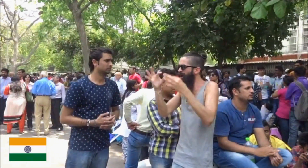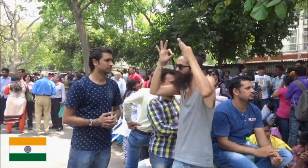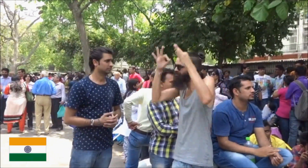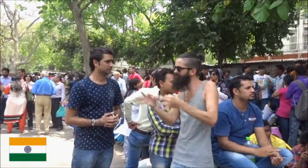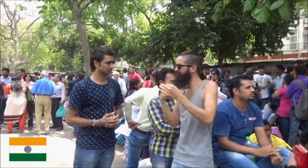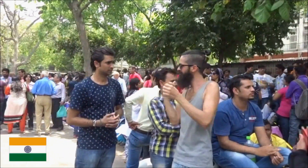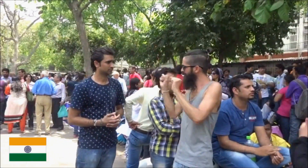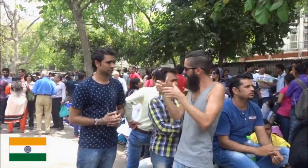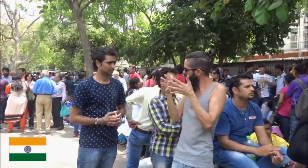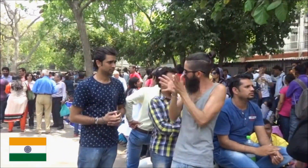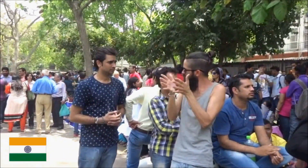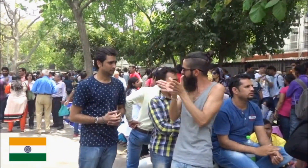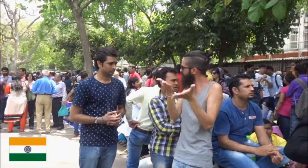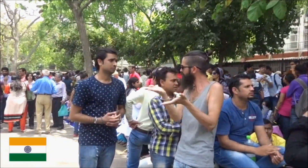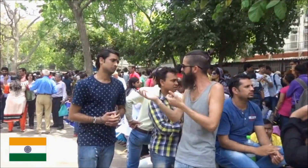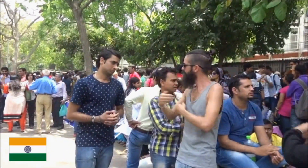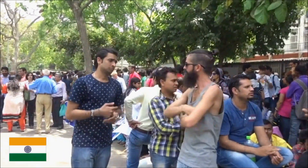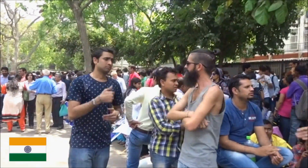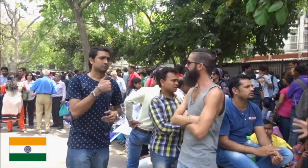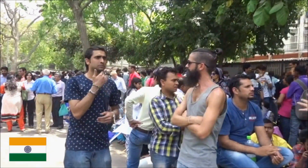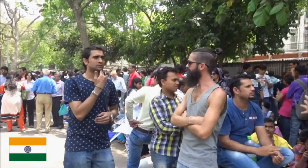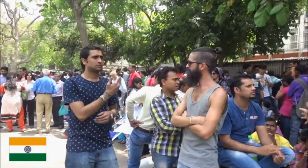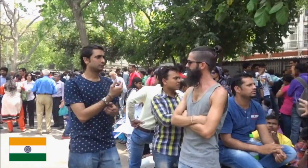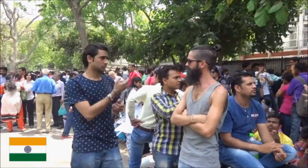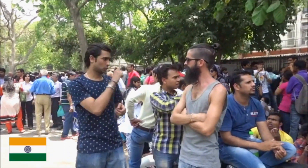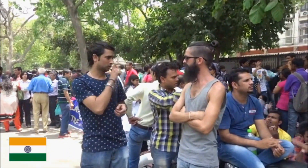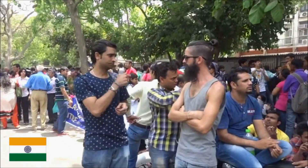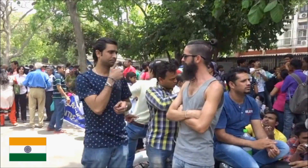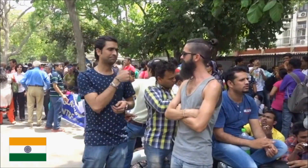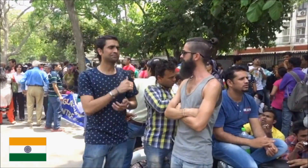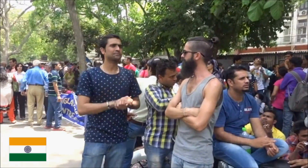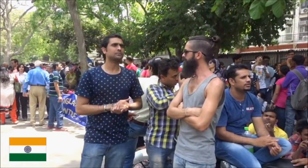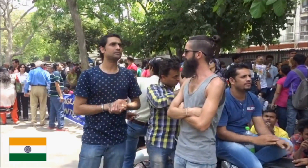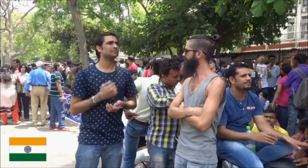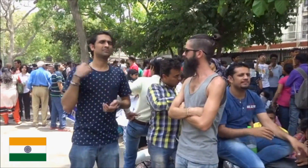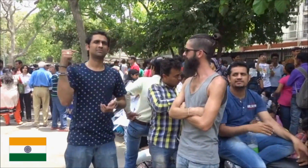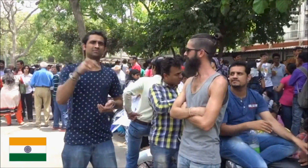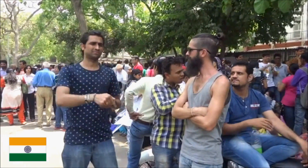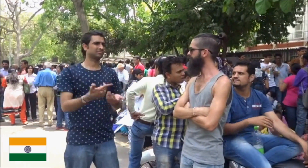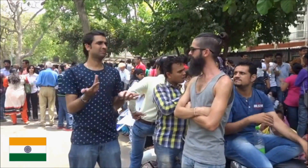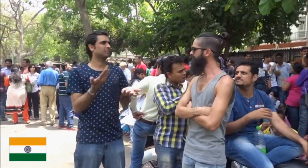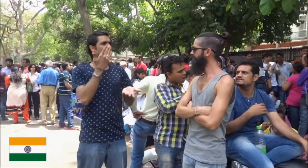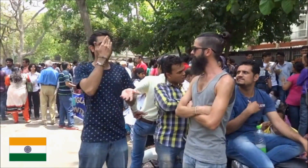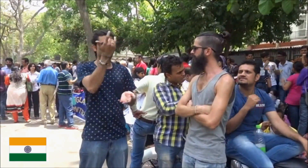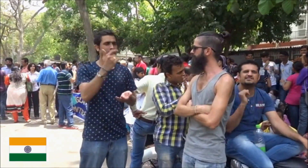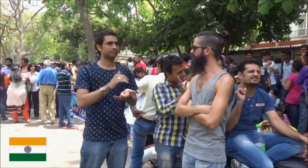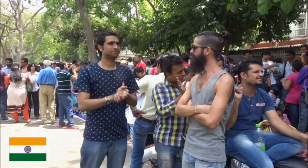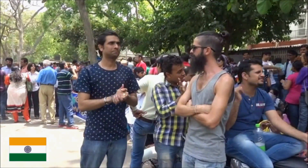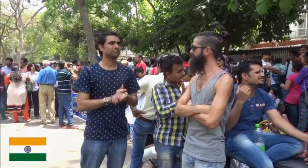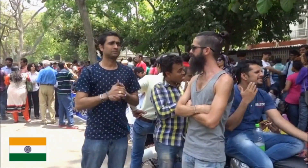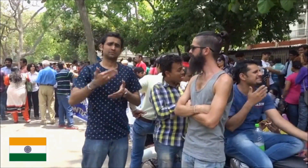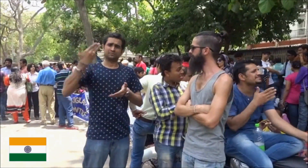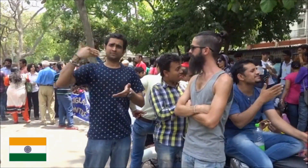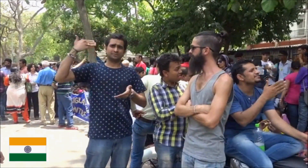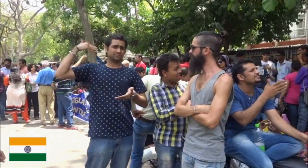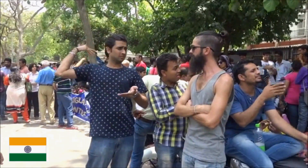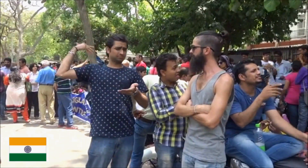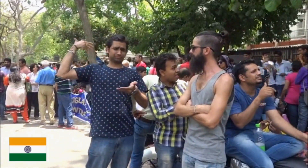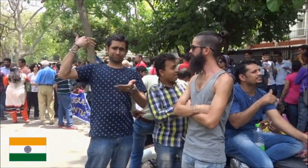peu la protestation d'aujourd'hui? Oui, alors merci pour ta question. Donc pourquoi on est venu